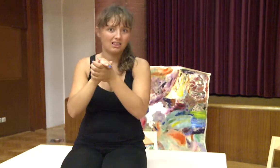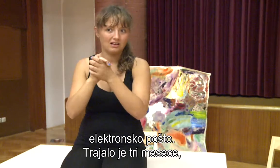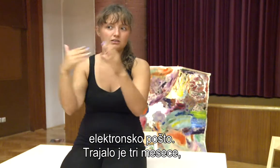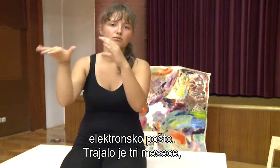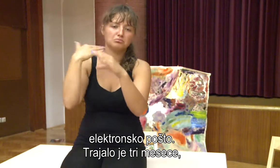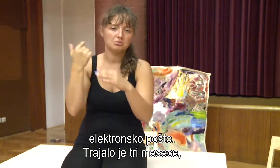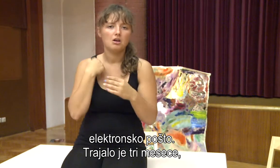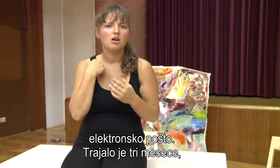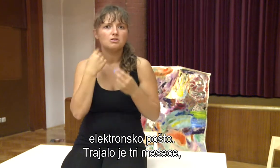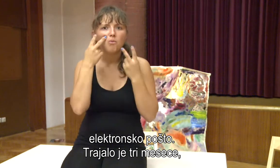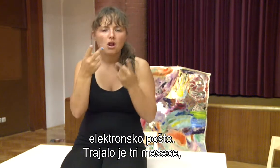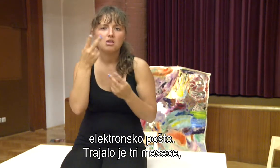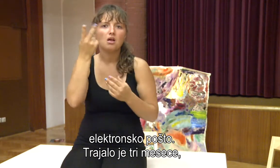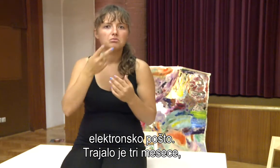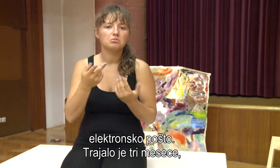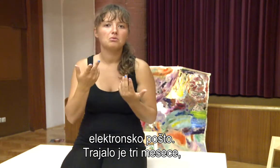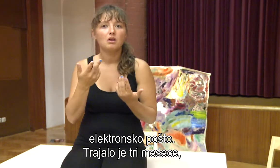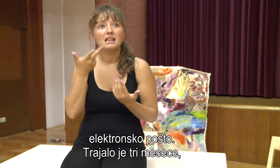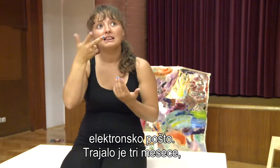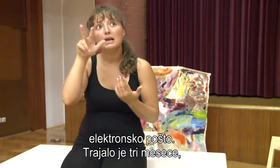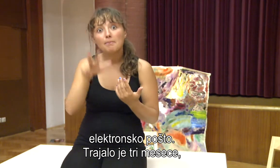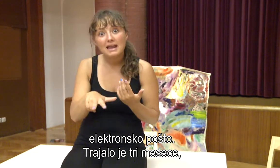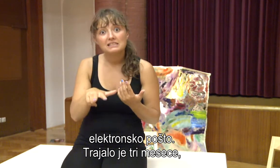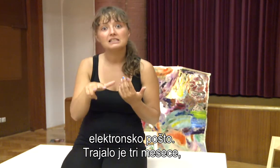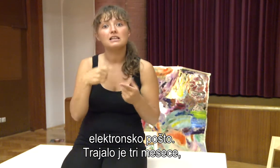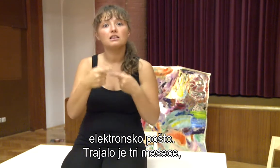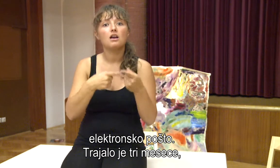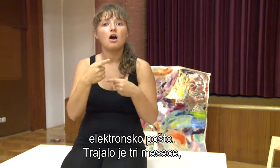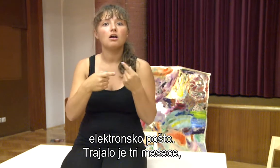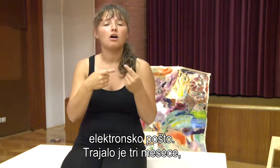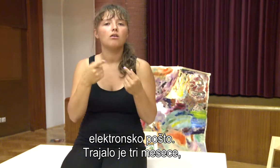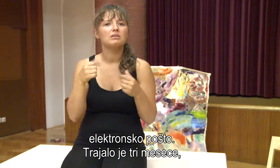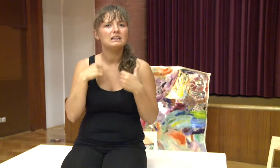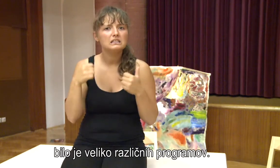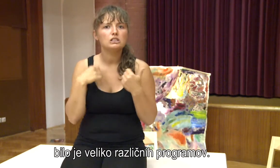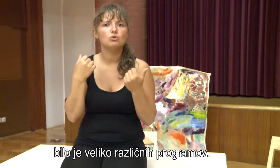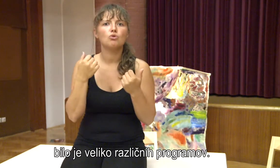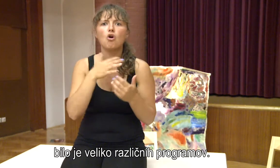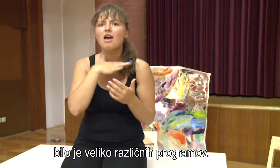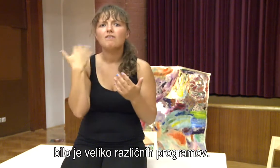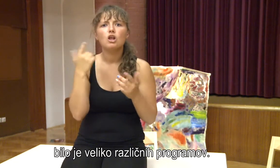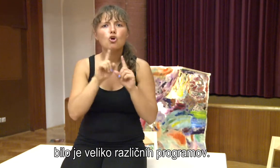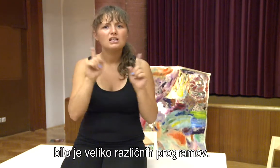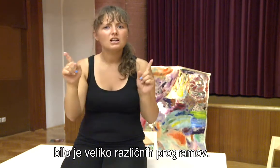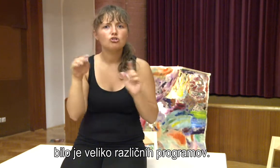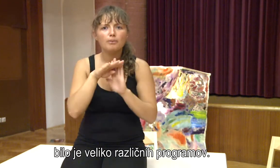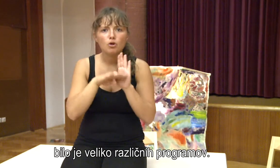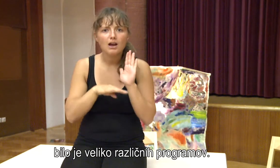prijatelj gleda 3 mesece traja intenzivno, veliko različnih